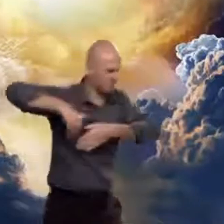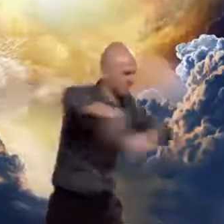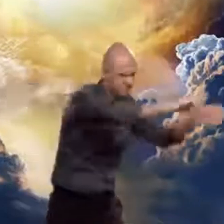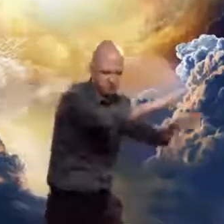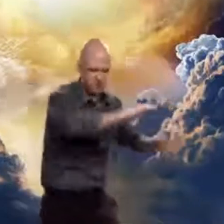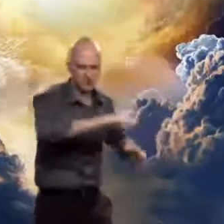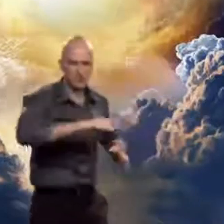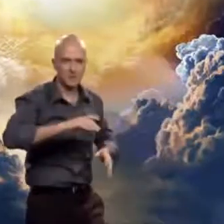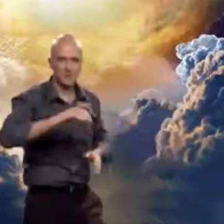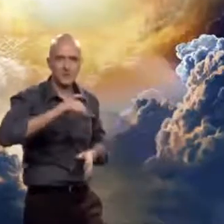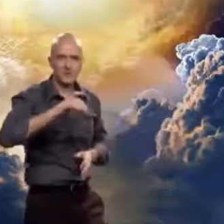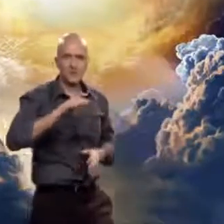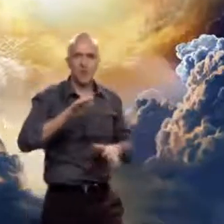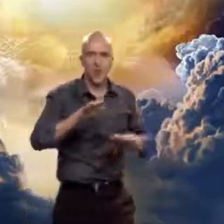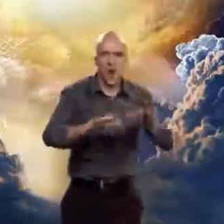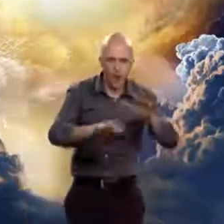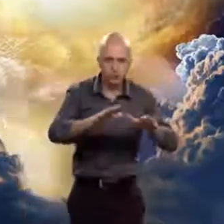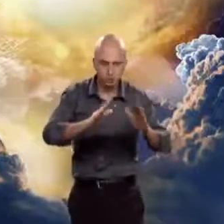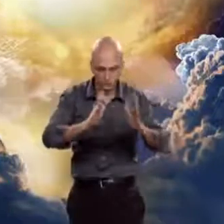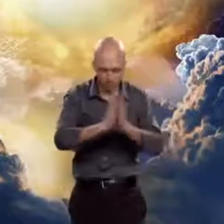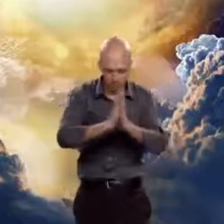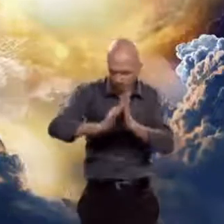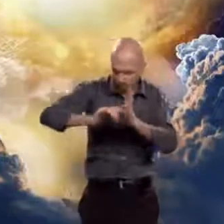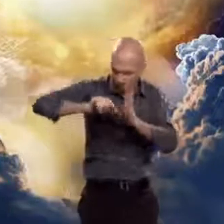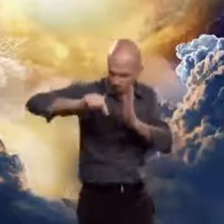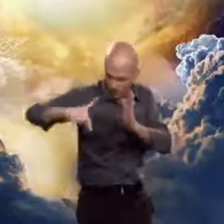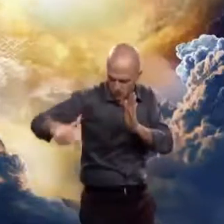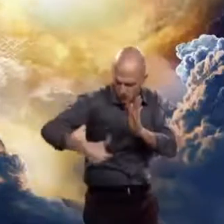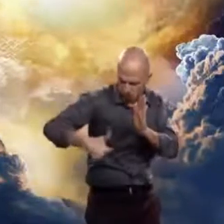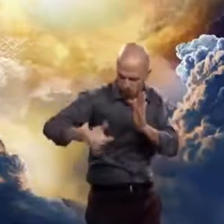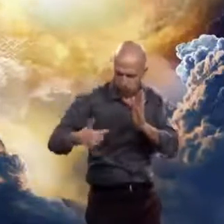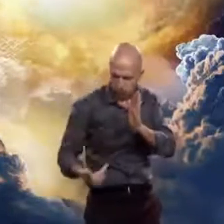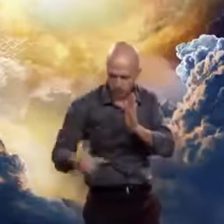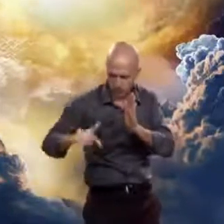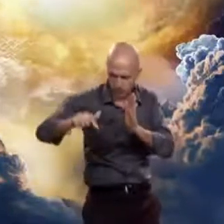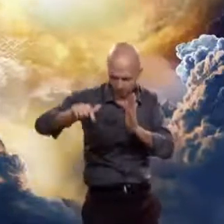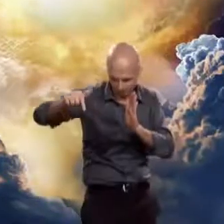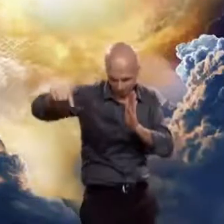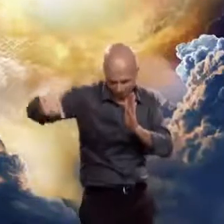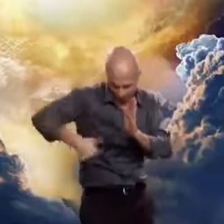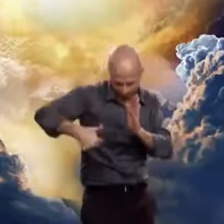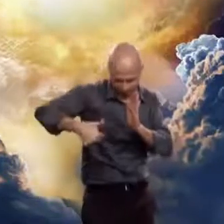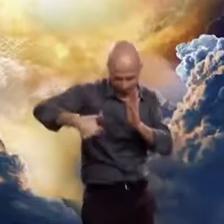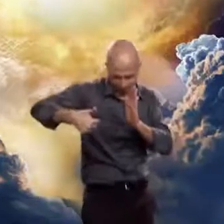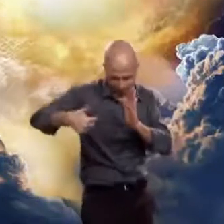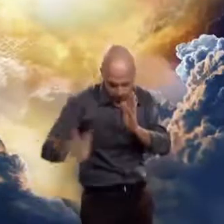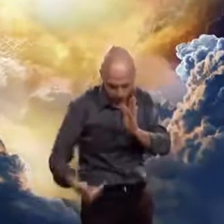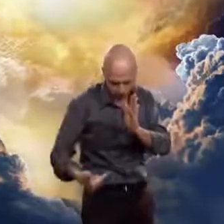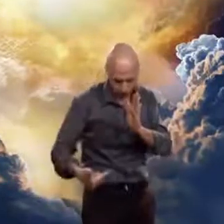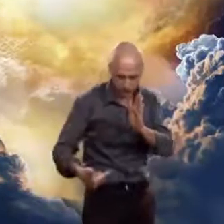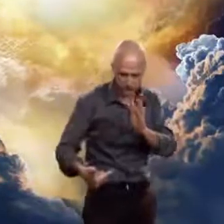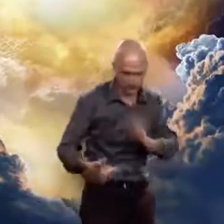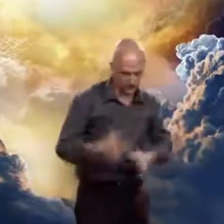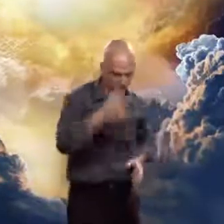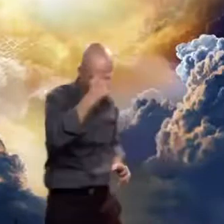A cada reavivamento espiritual, ele se levanta para a atividade mais intensa. A batalha final contra Cristo e seus